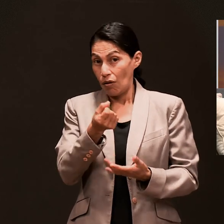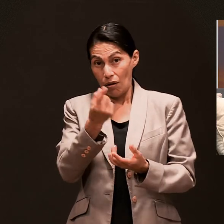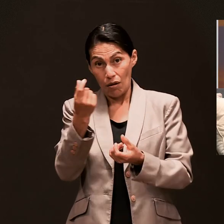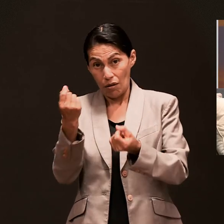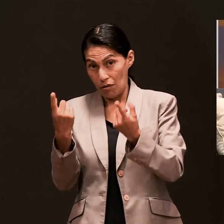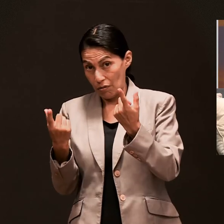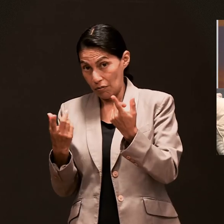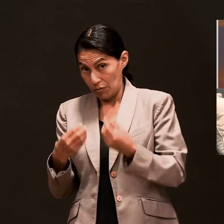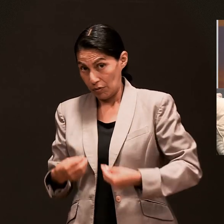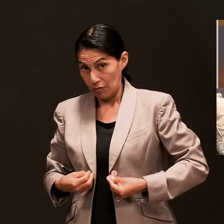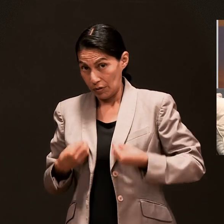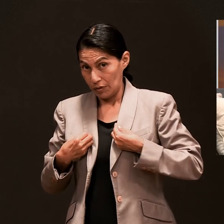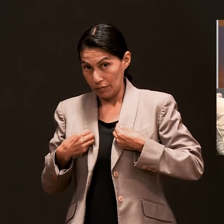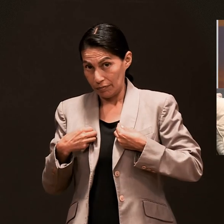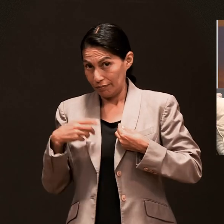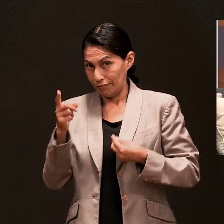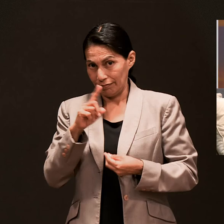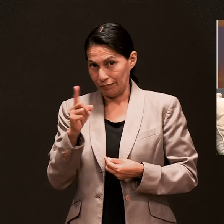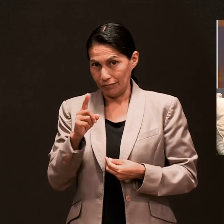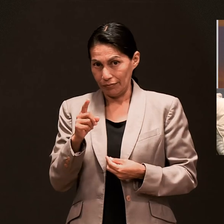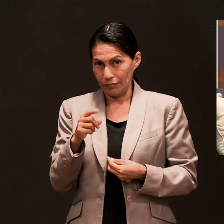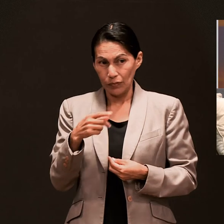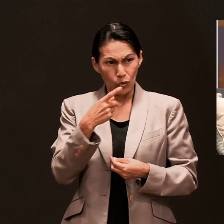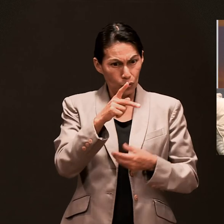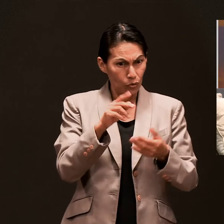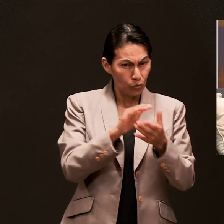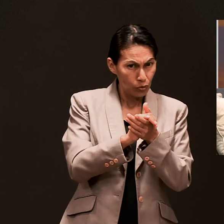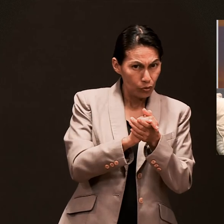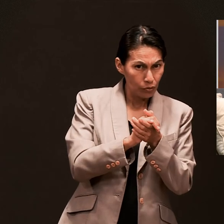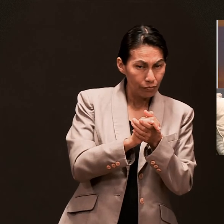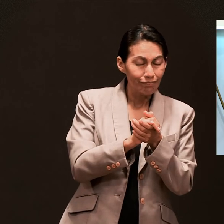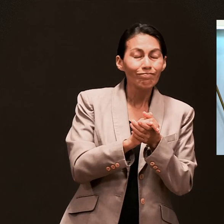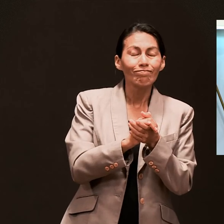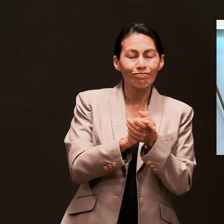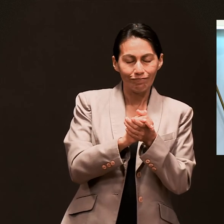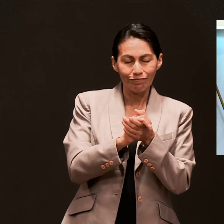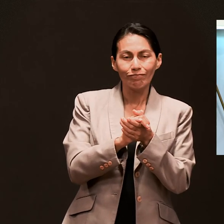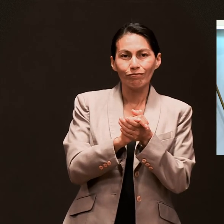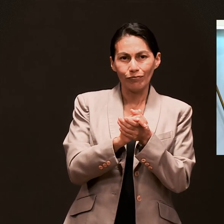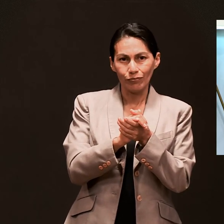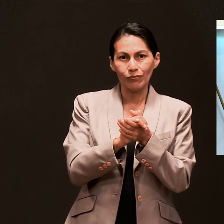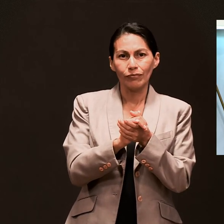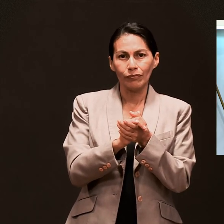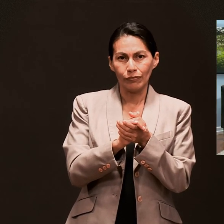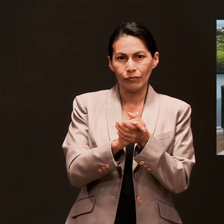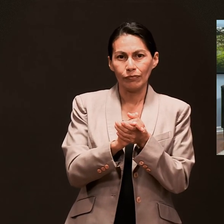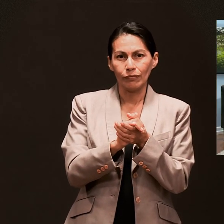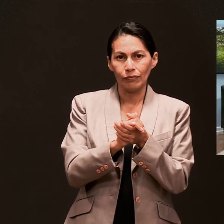no no deseo yo que nadie esté pasando por esto en su matrimonio entonces